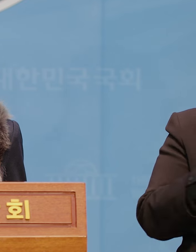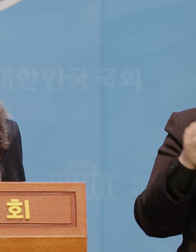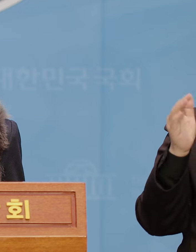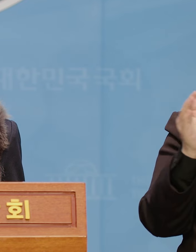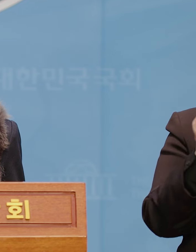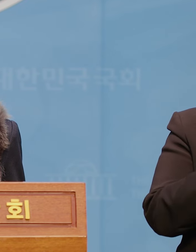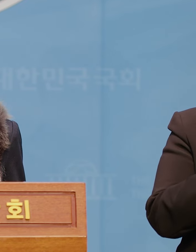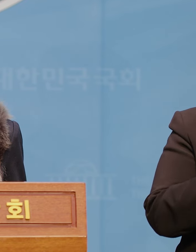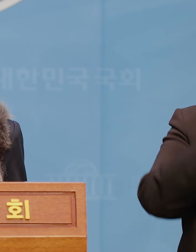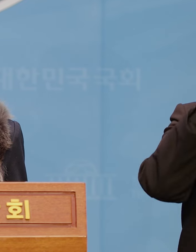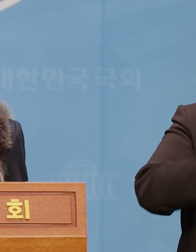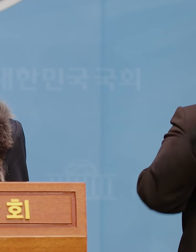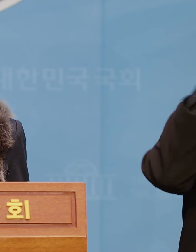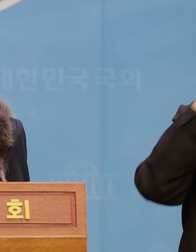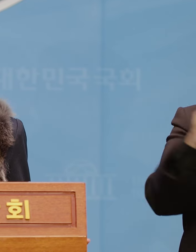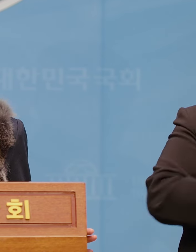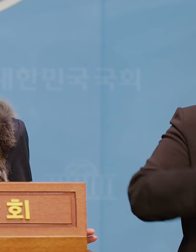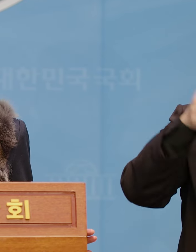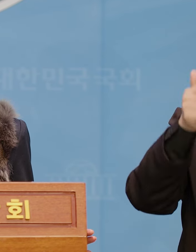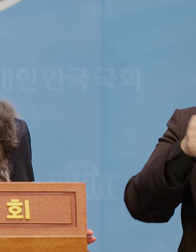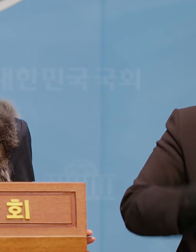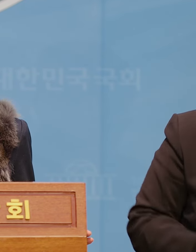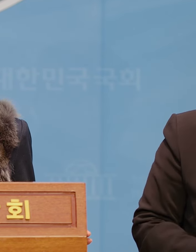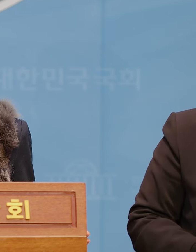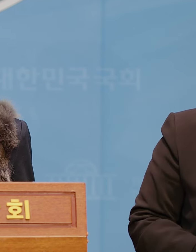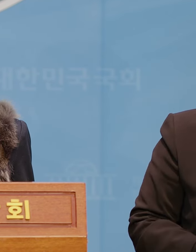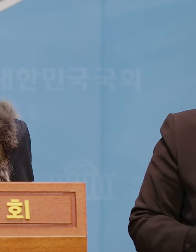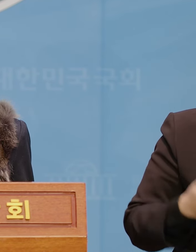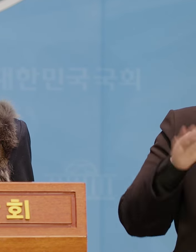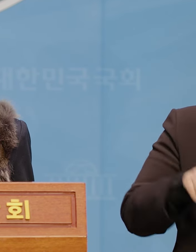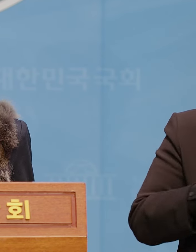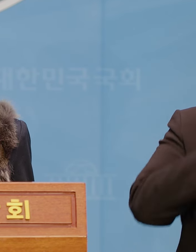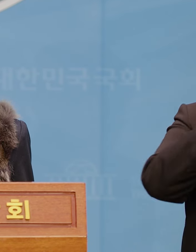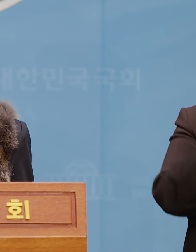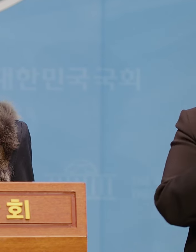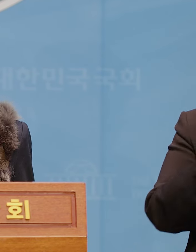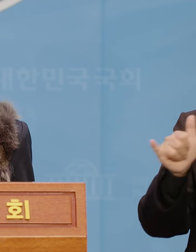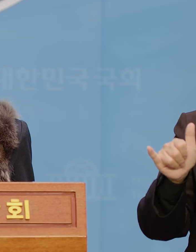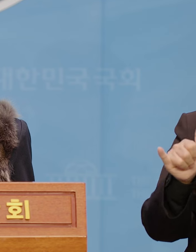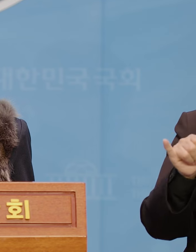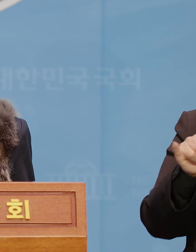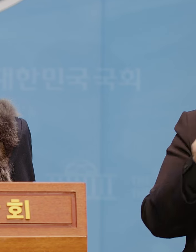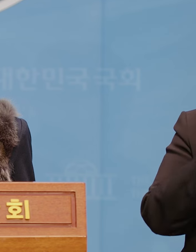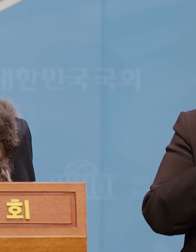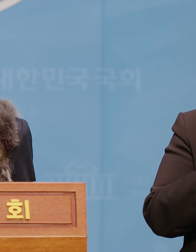관리 위원장입니다 근데 어 후보자를